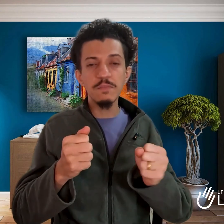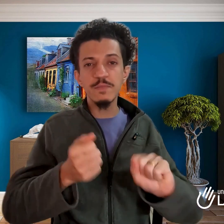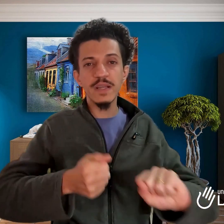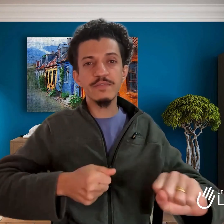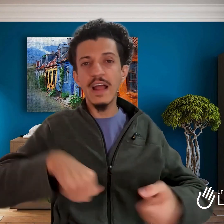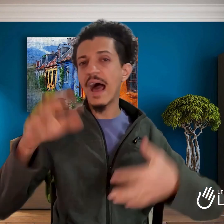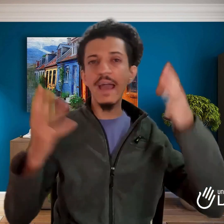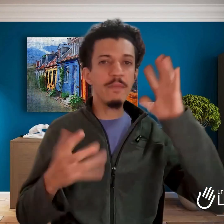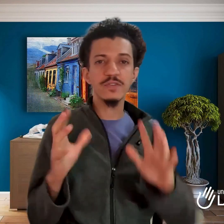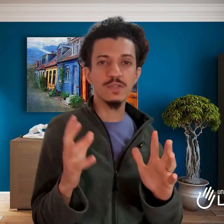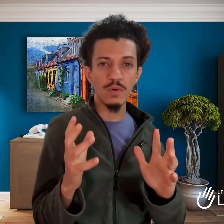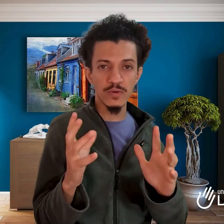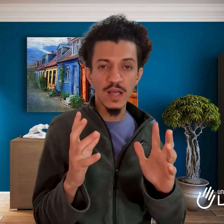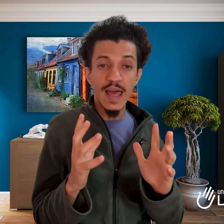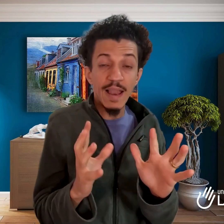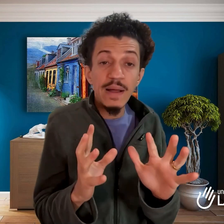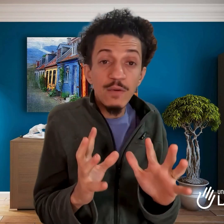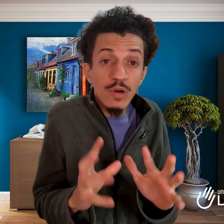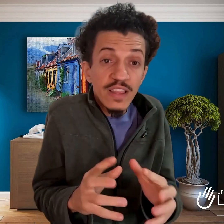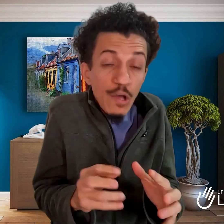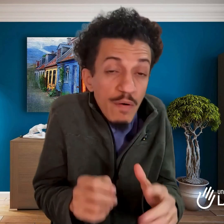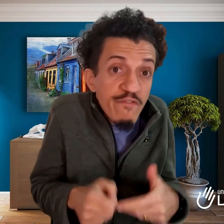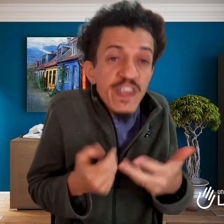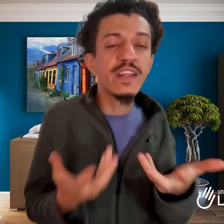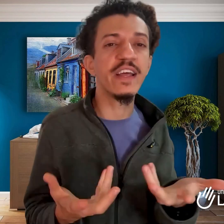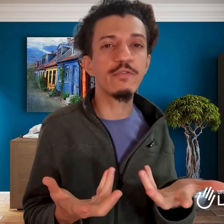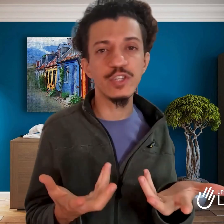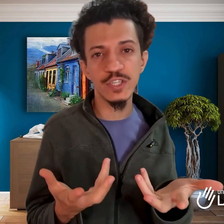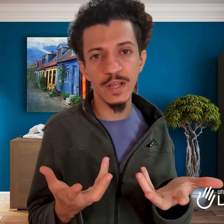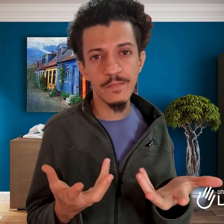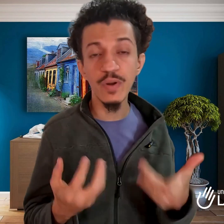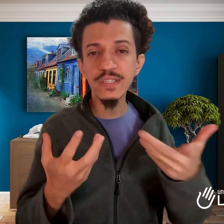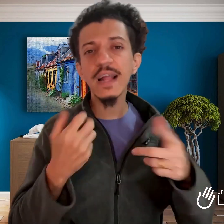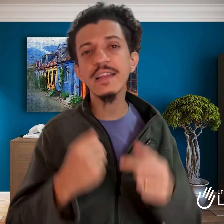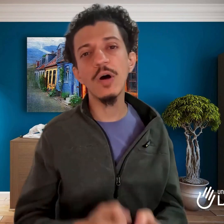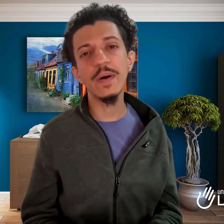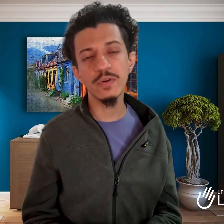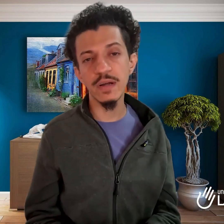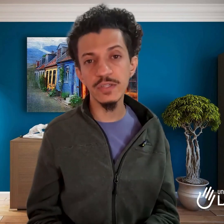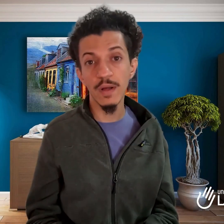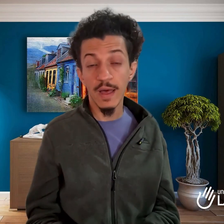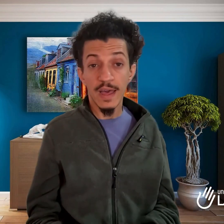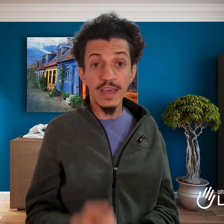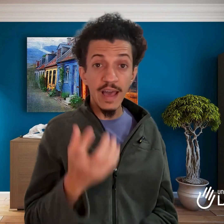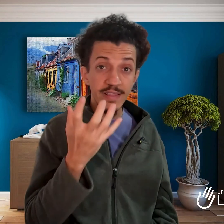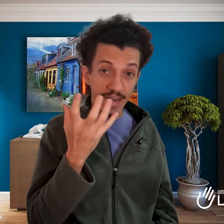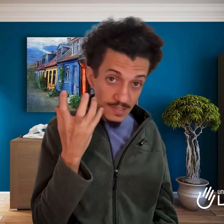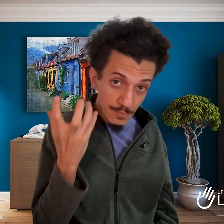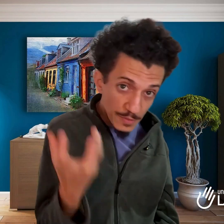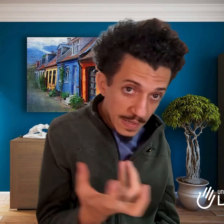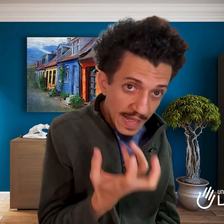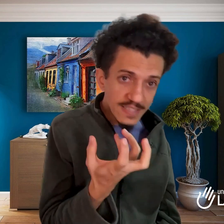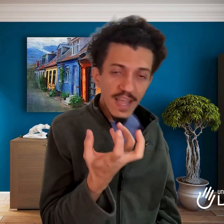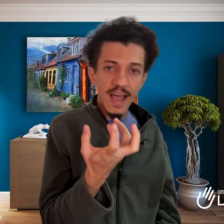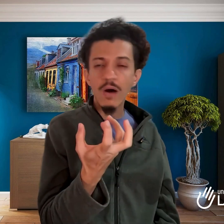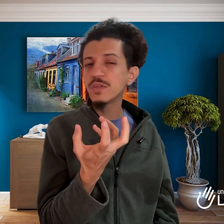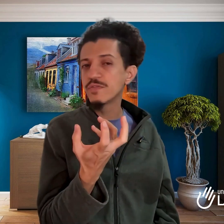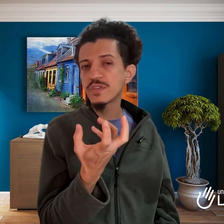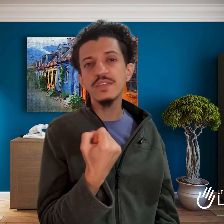simplesmente vai lá e mexe suas mãos. Ela é uma língua que tem uma vida dentro de si. Por isso que ela é tão apaixonante. E aí traz a possibilidade real de você se